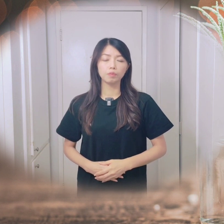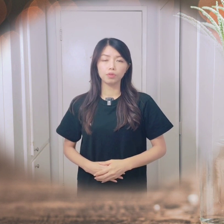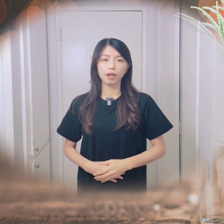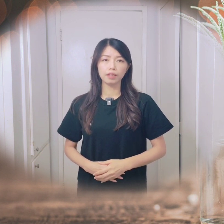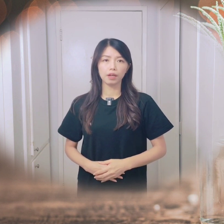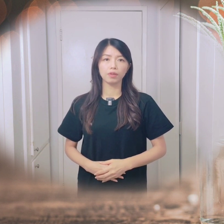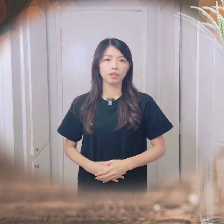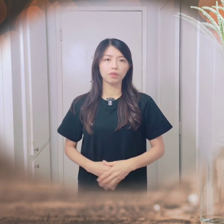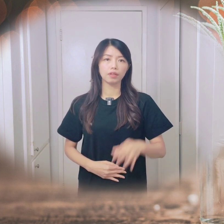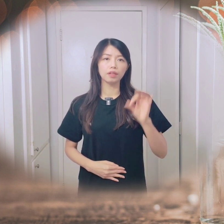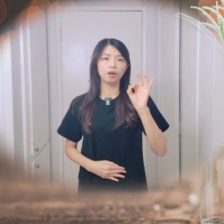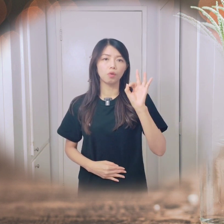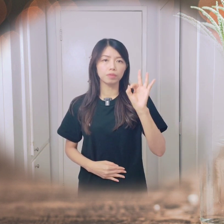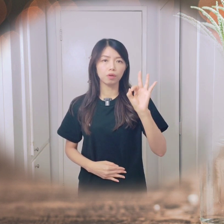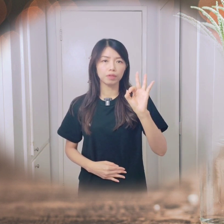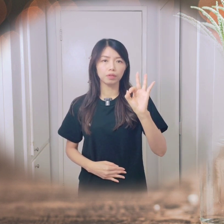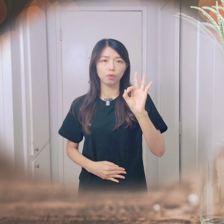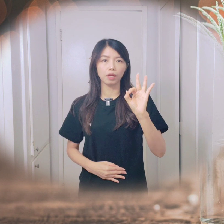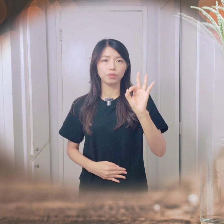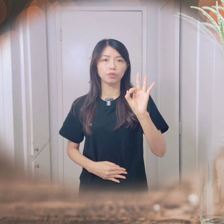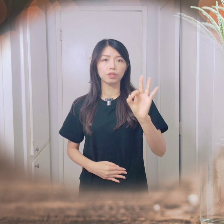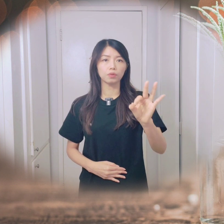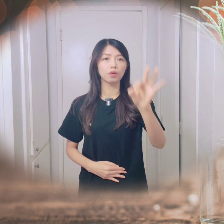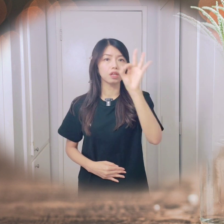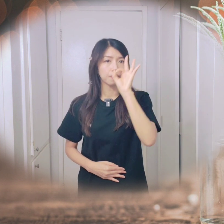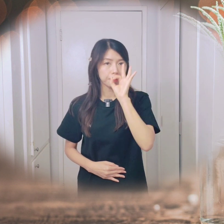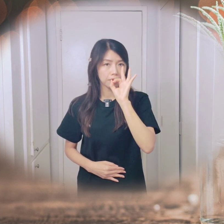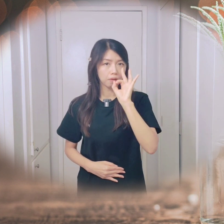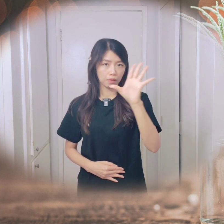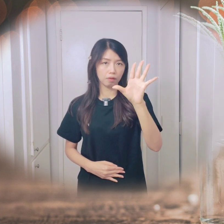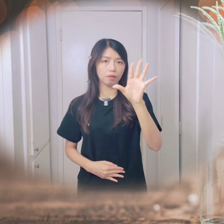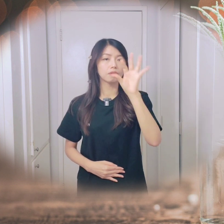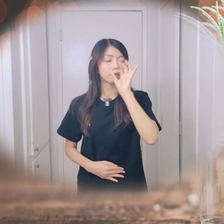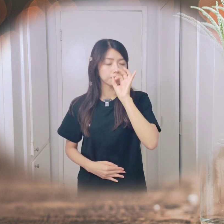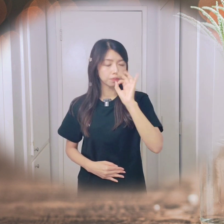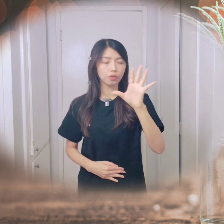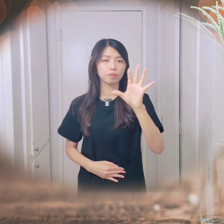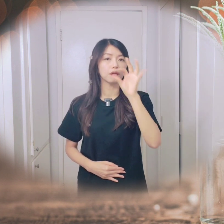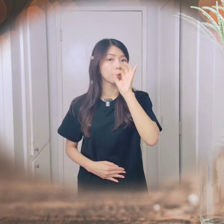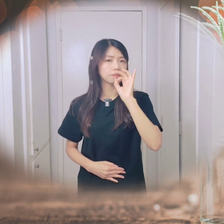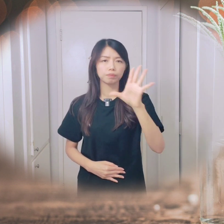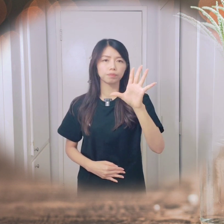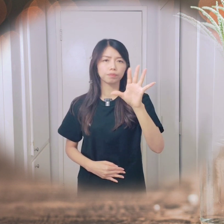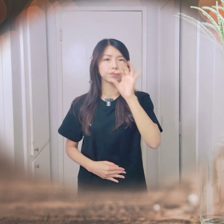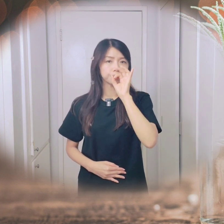사용했고요. 불가능이라고 한 뒤의 수어는 엄지검지를 동그랗게 붙여주시고 입 앞에서 풀어주시면